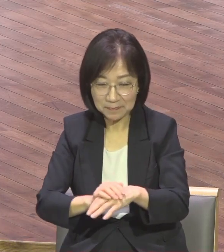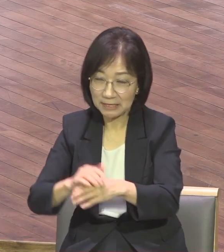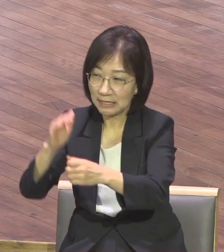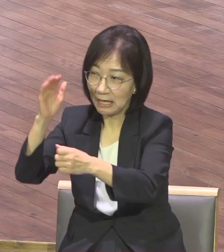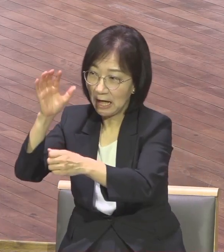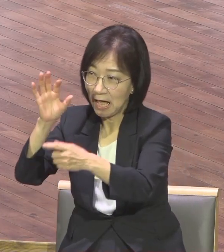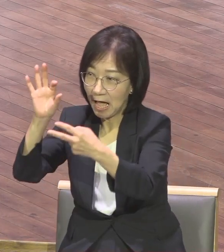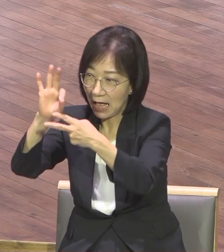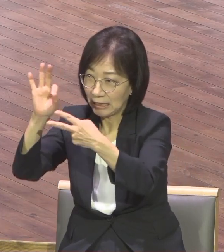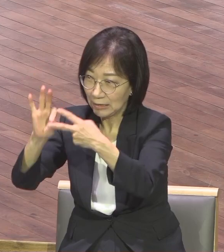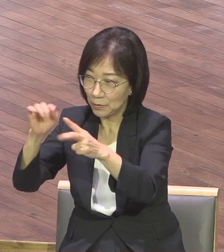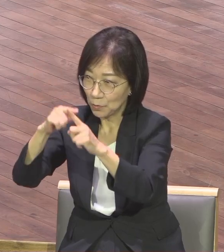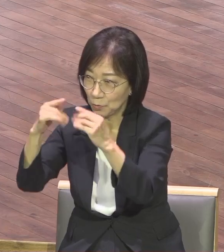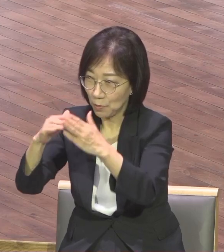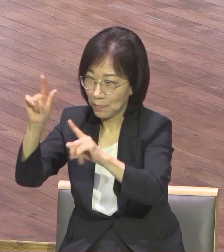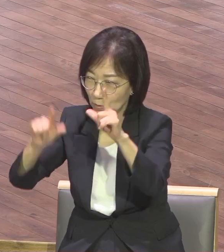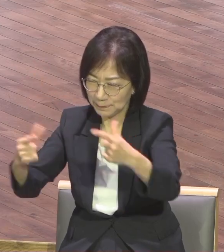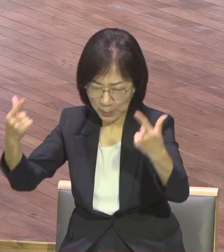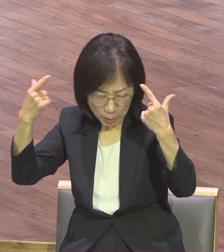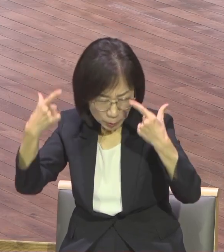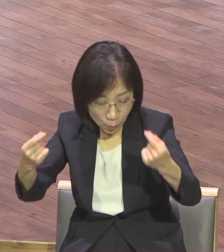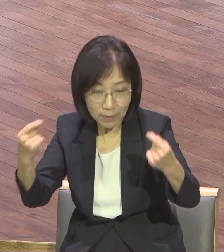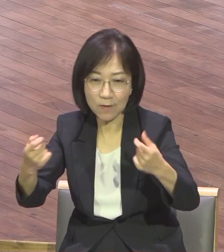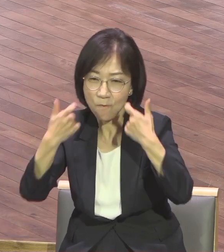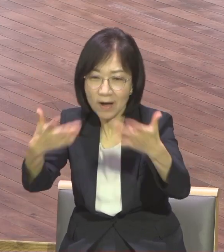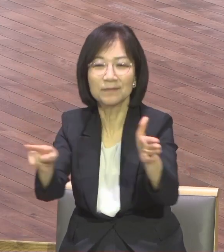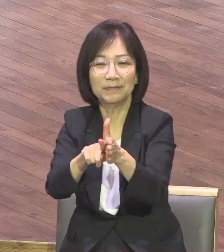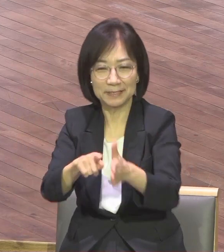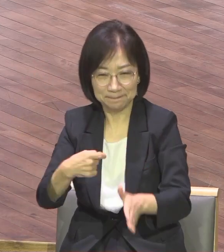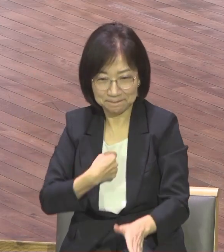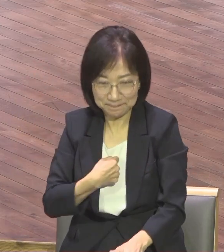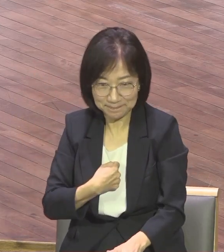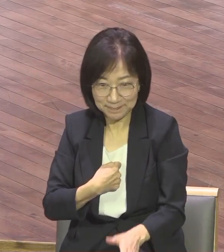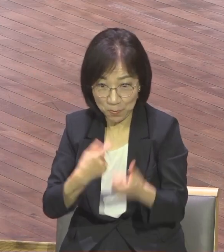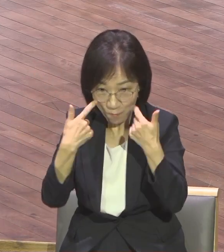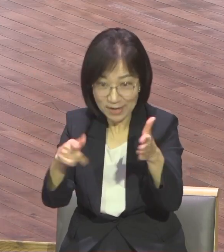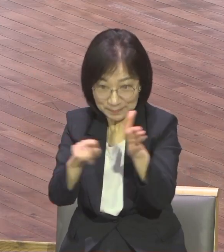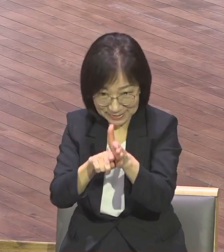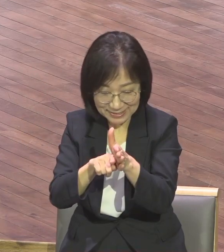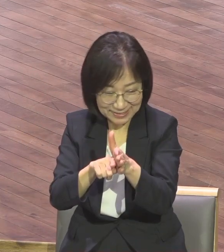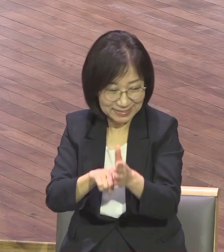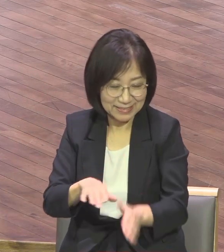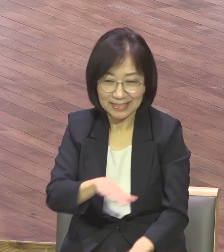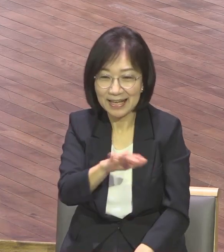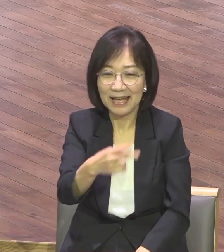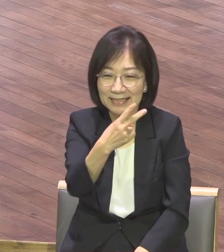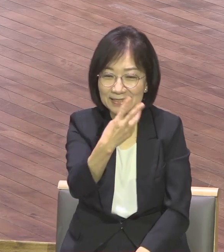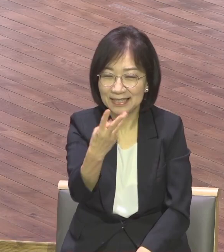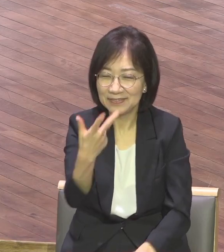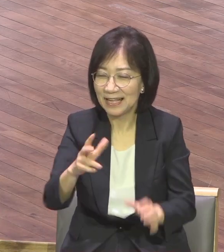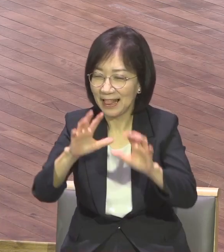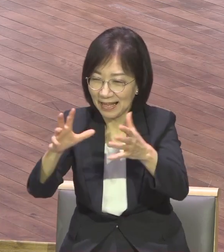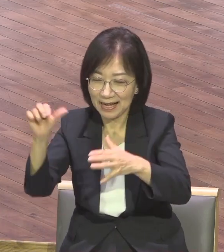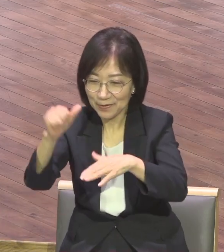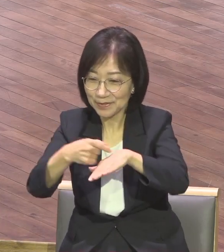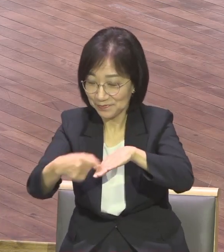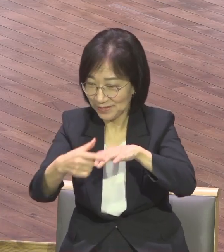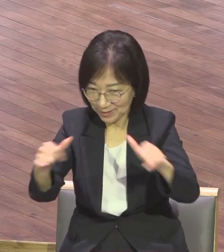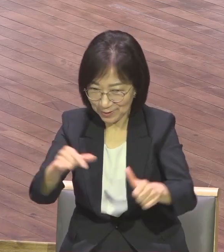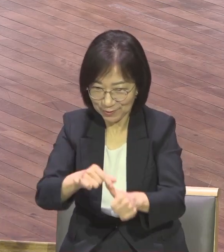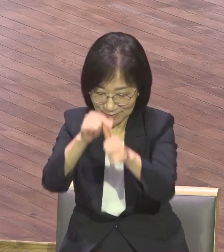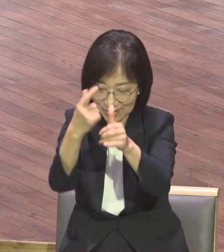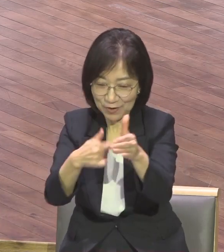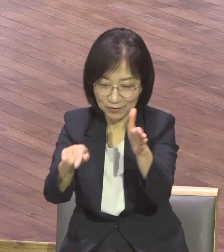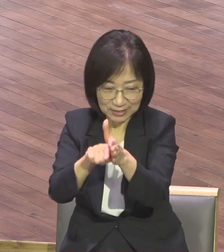저희 목회 여정에 있어서 한 팀 되게 하시고 성교 원팀이 되어서 2, 3천 날 5천 정도 사귀는데 함께